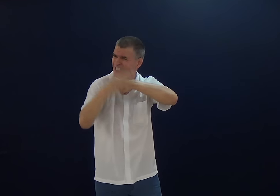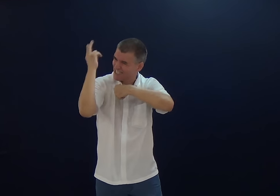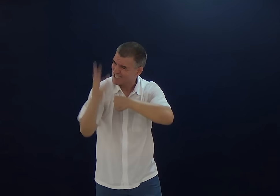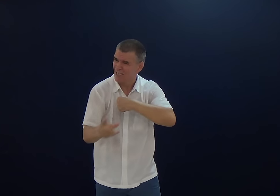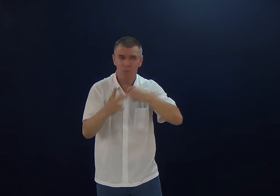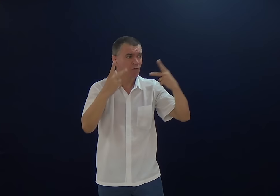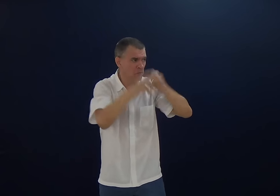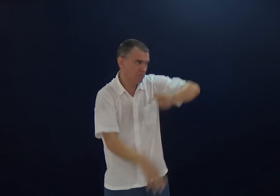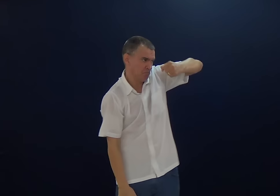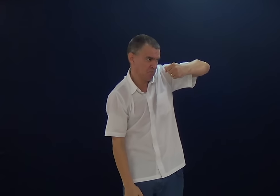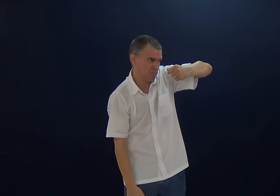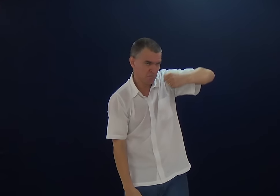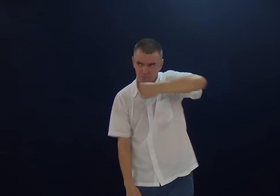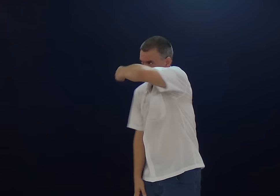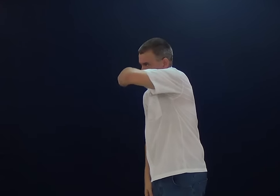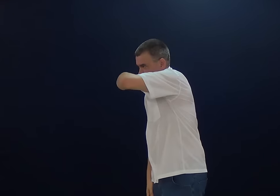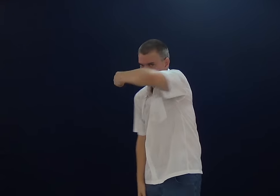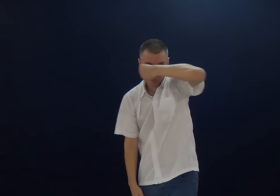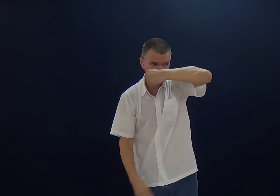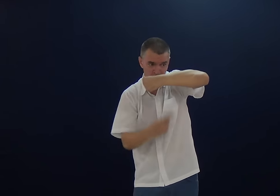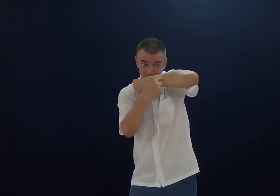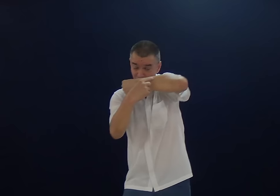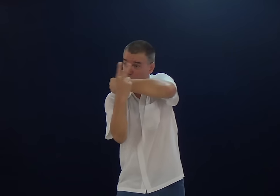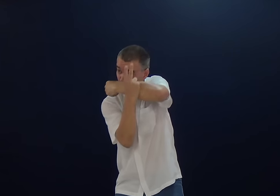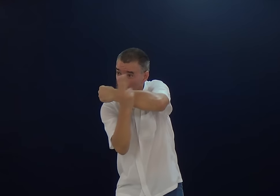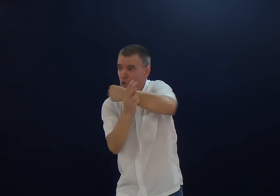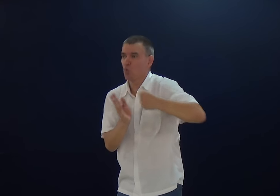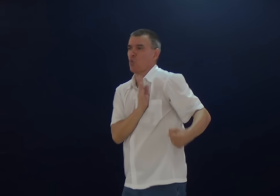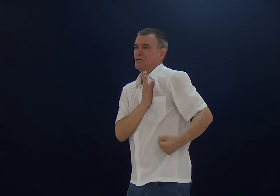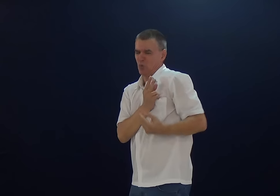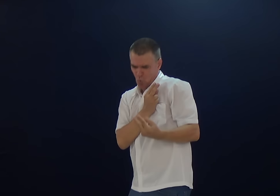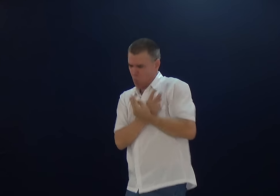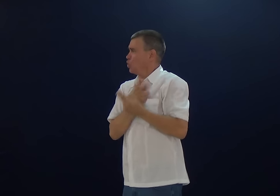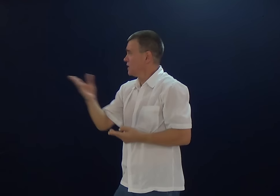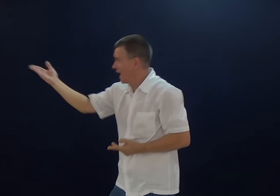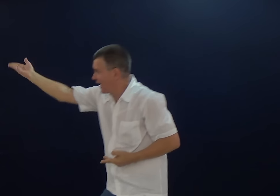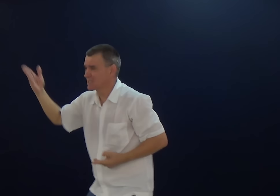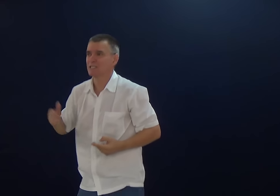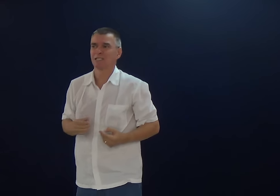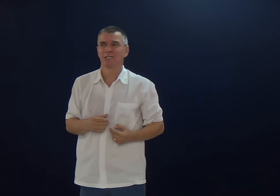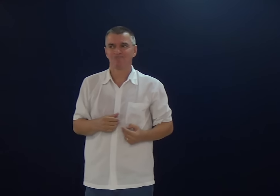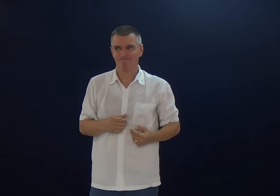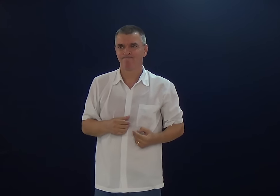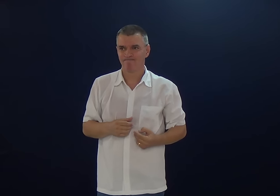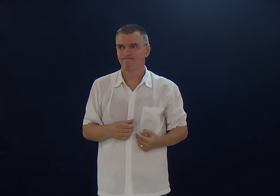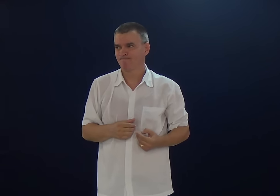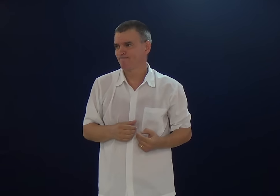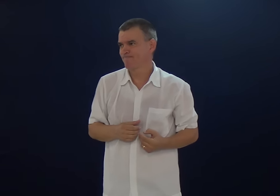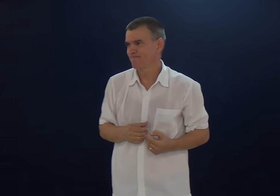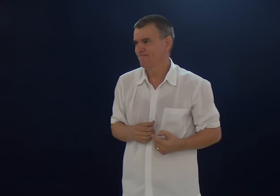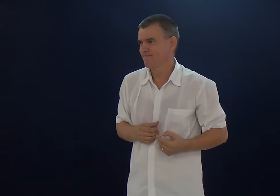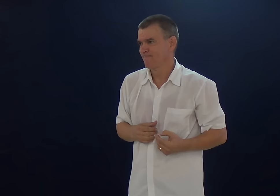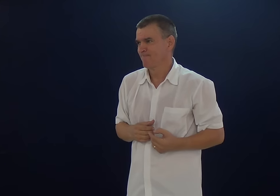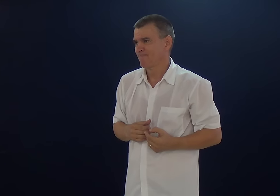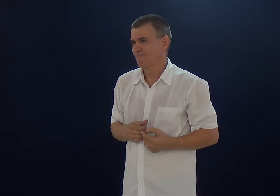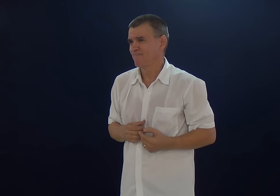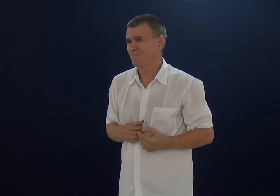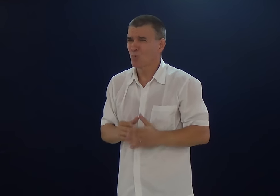então Evite a fofoca ande como se fosse um escudo ali escudo da Fé E aí você vai evitando esses